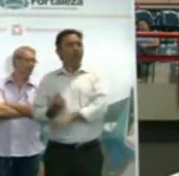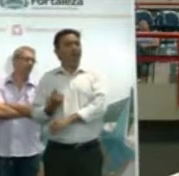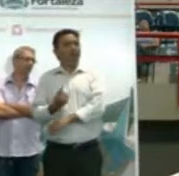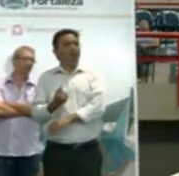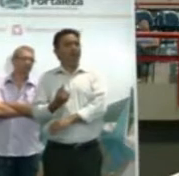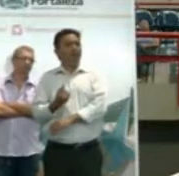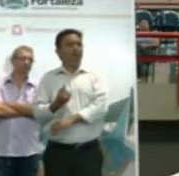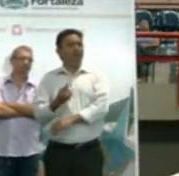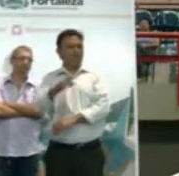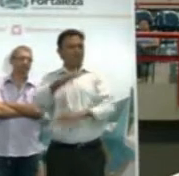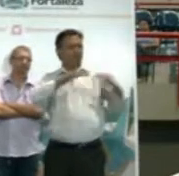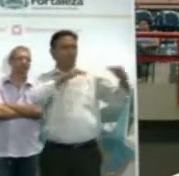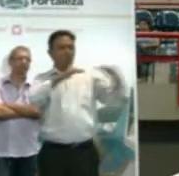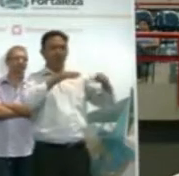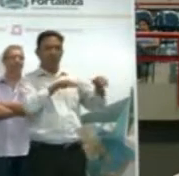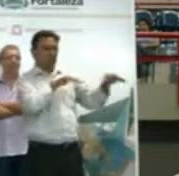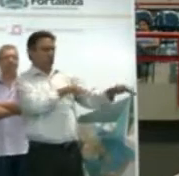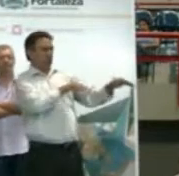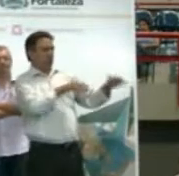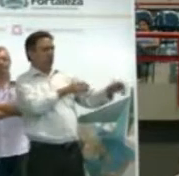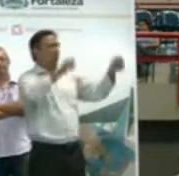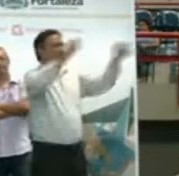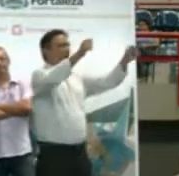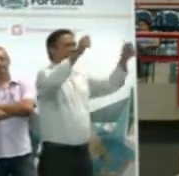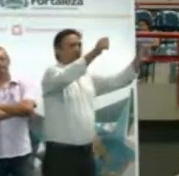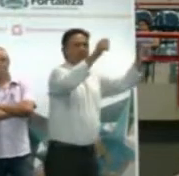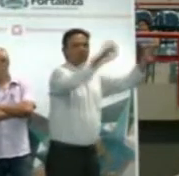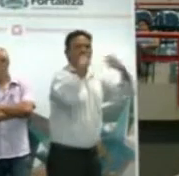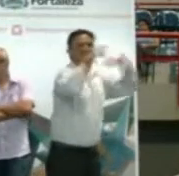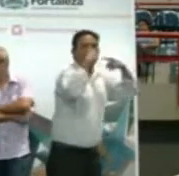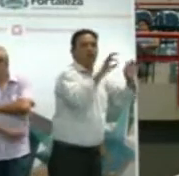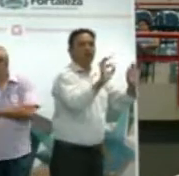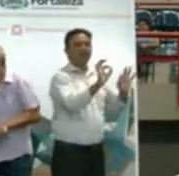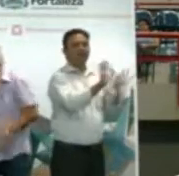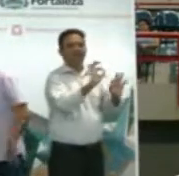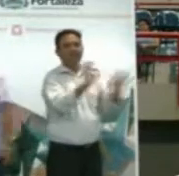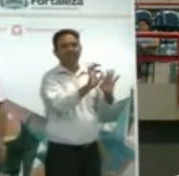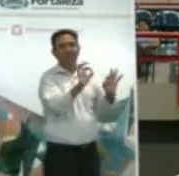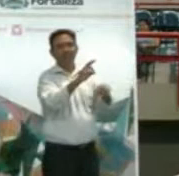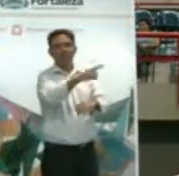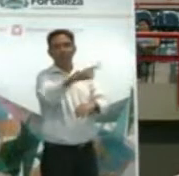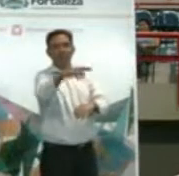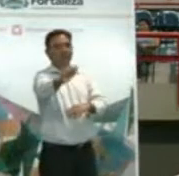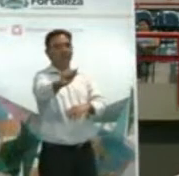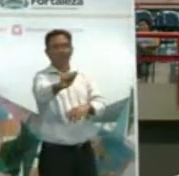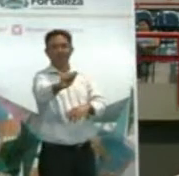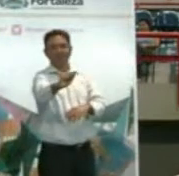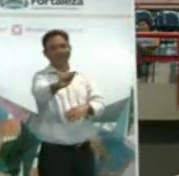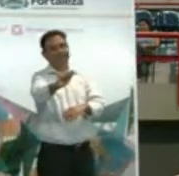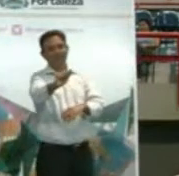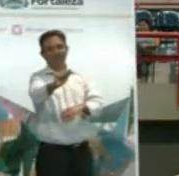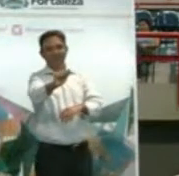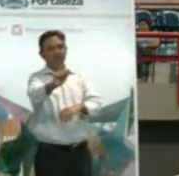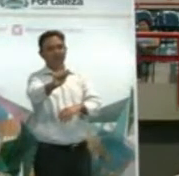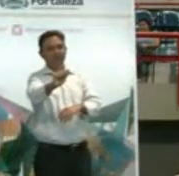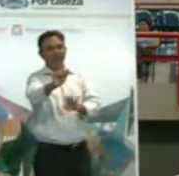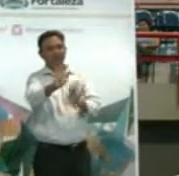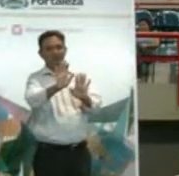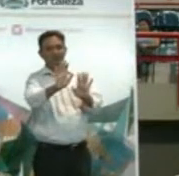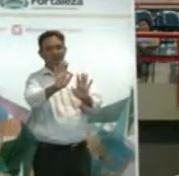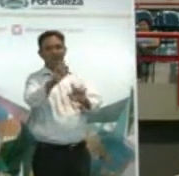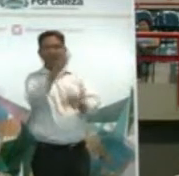nunca participou da luta, ela nunca teve uma gente na luta. Ela não era uma. Chama o que quiser, como